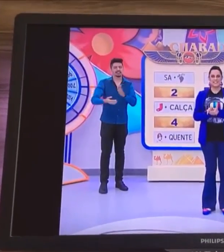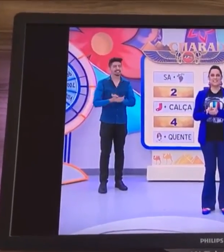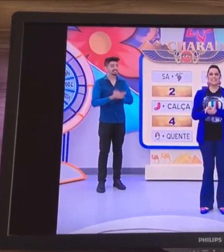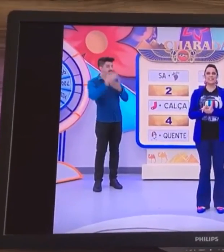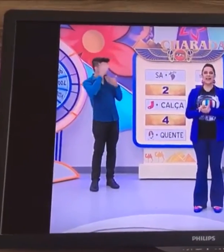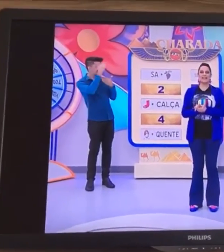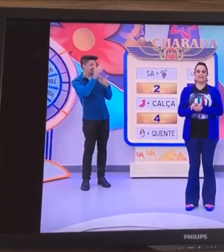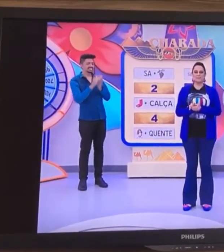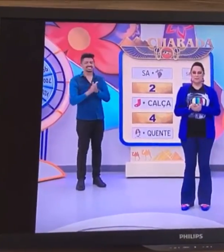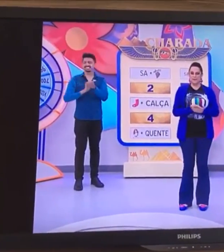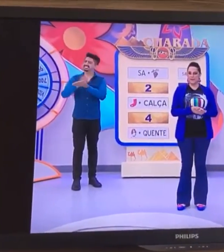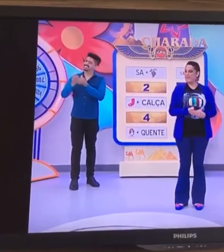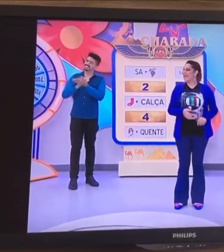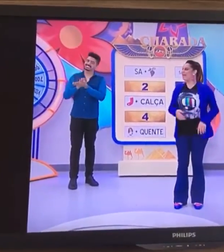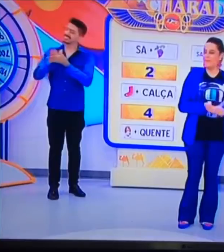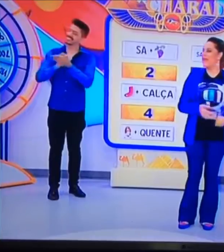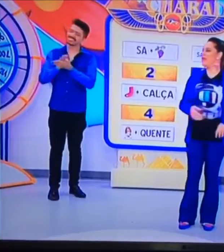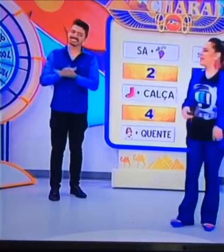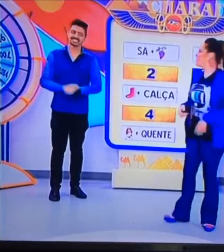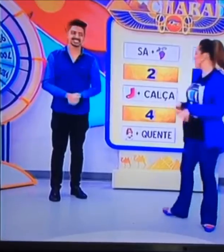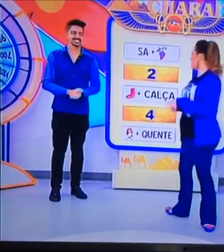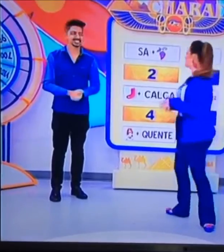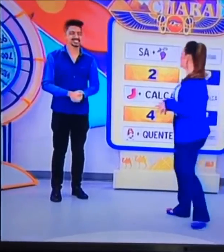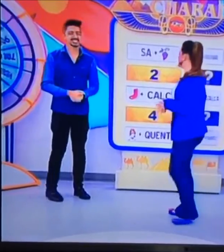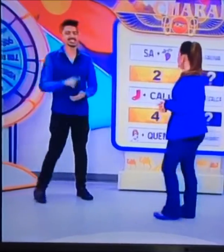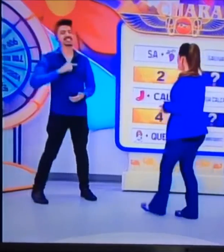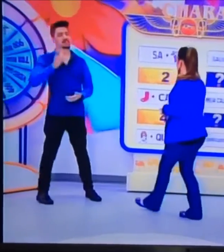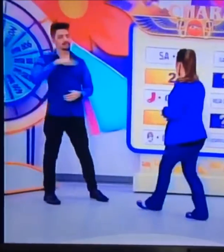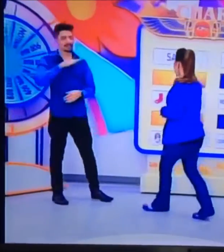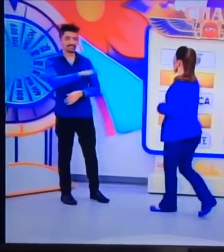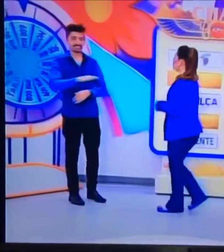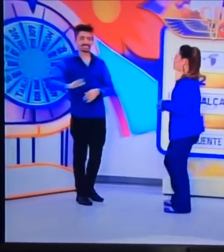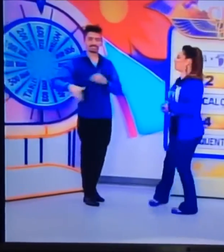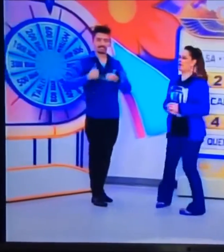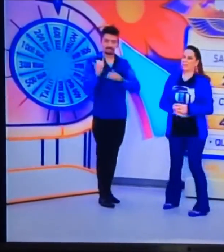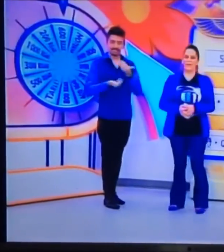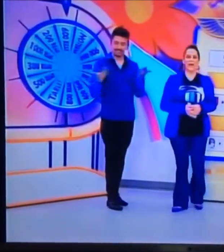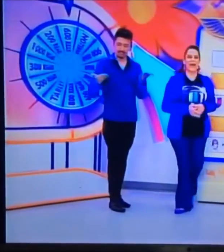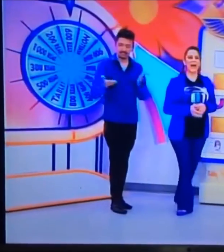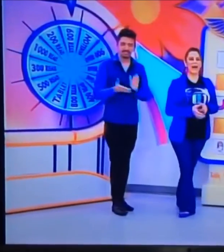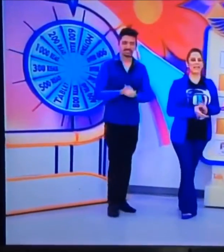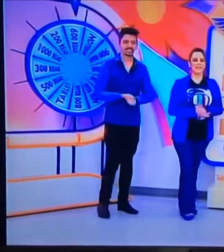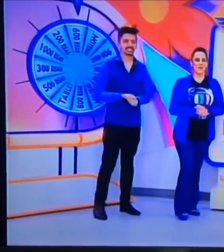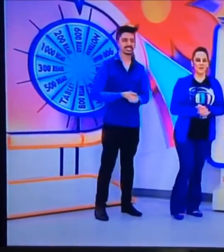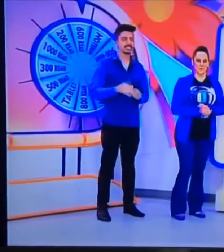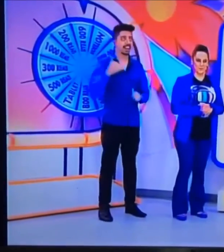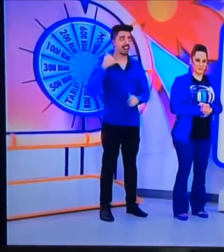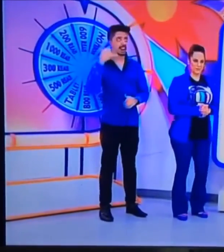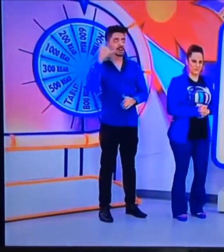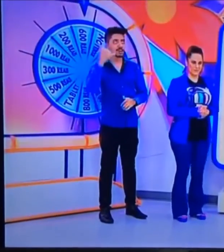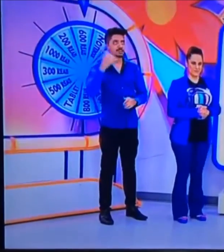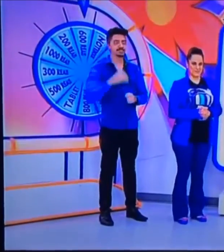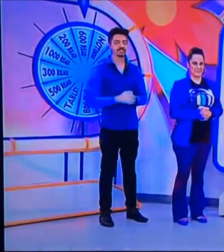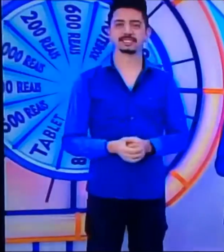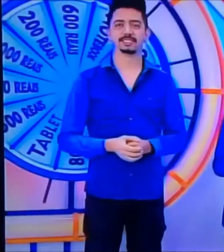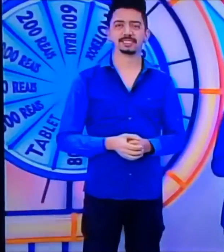Obrigada. De nada, amor. E tem mais criança para brincar comigo. Alô!